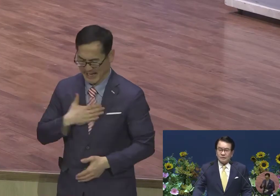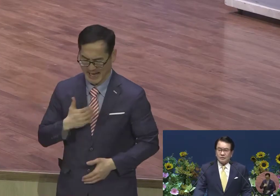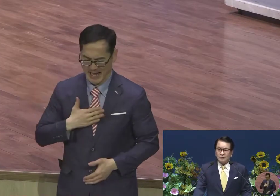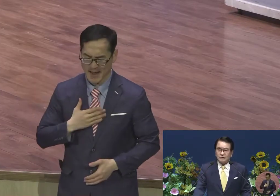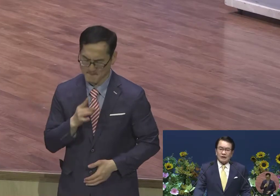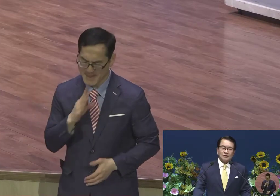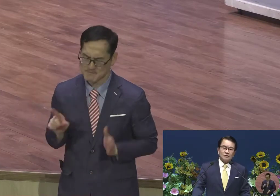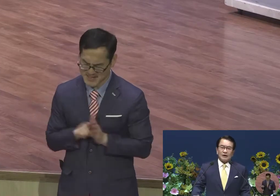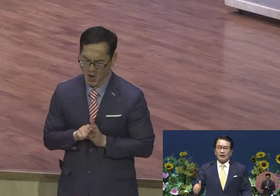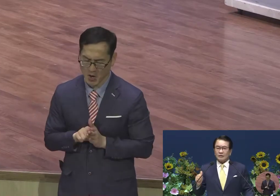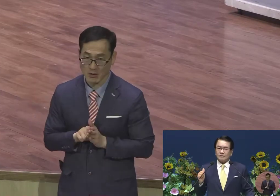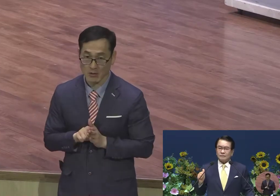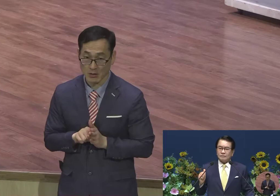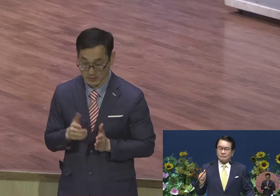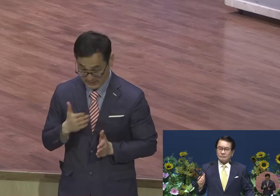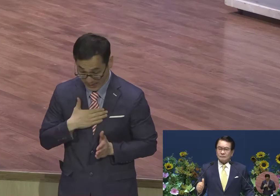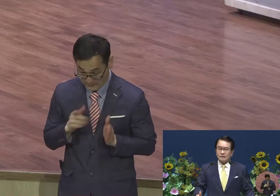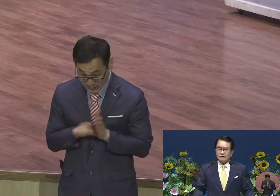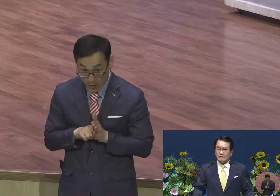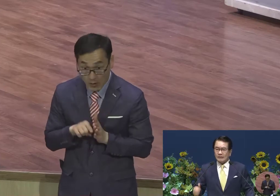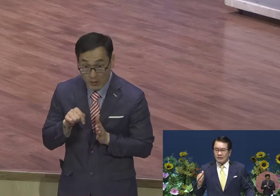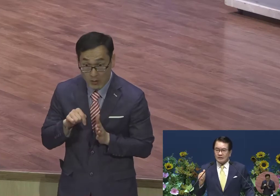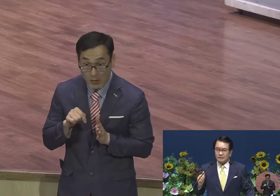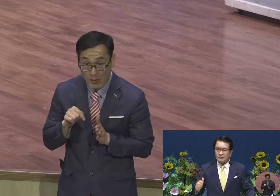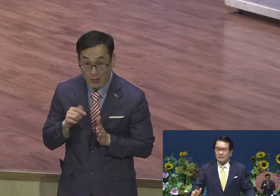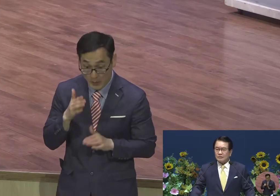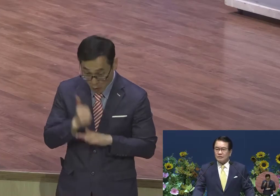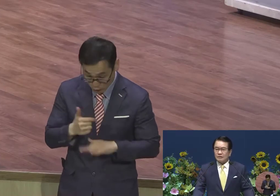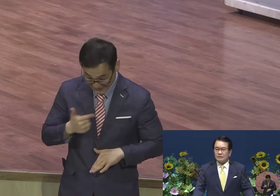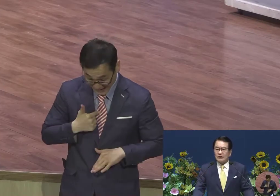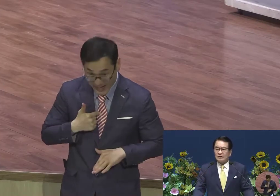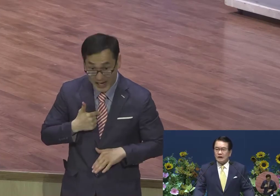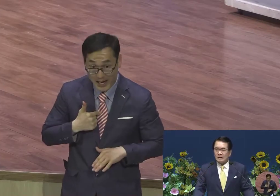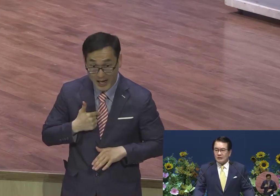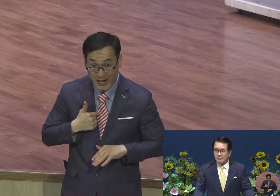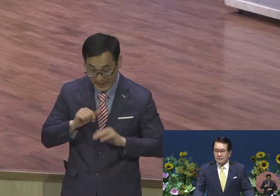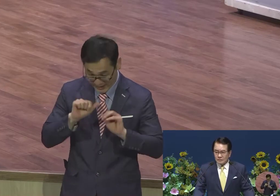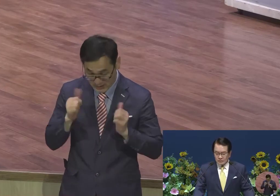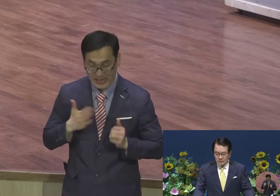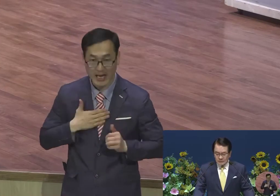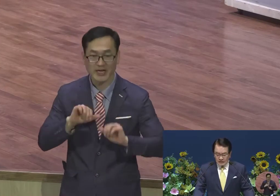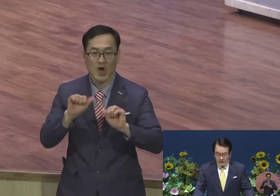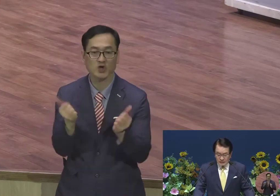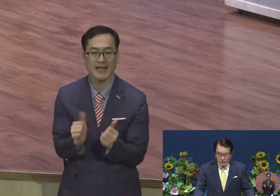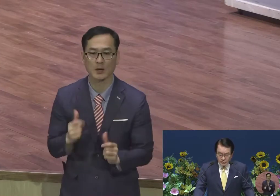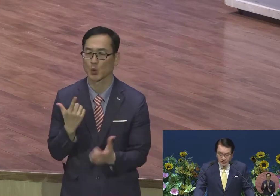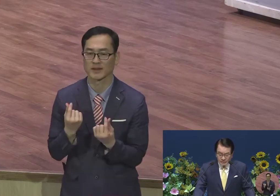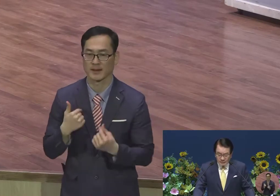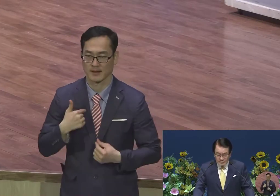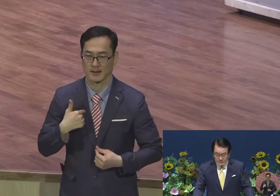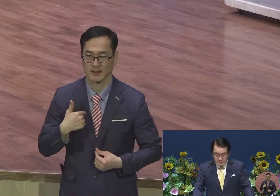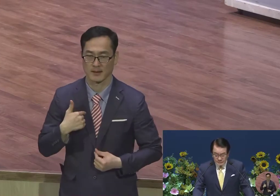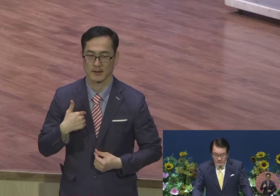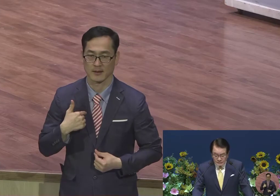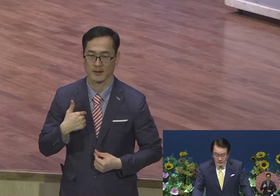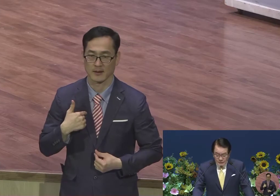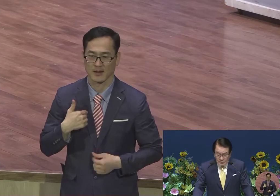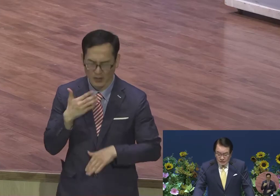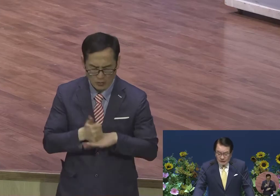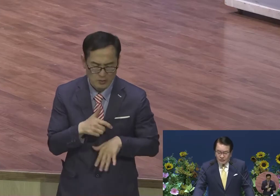존재를 성기는 거예요 자기는 내가 믿을 사람은 나밖에 없어 자기가 하나님 그게 사단이 속이는 방법